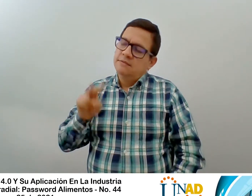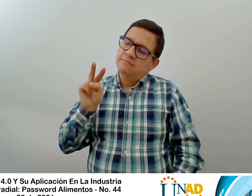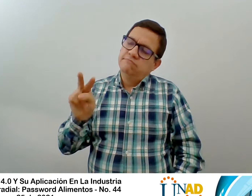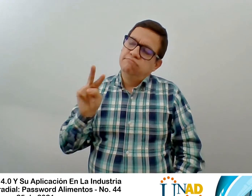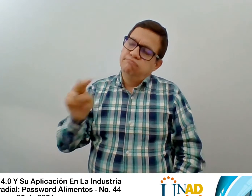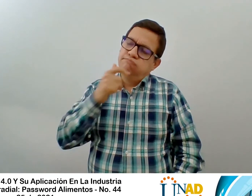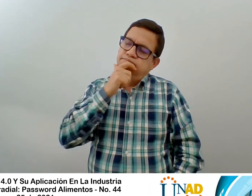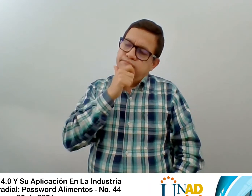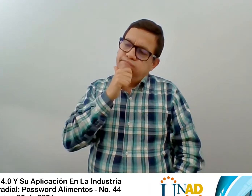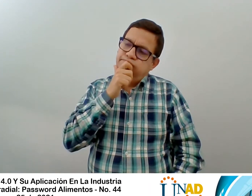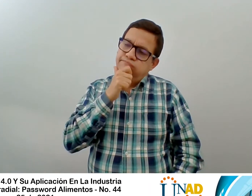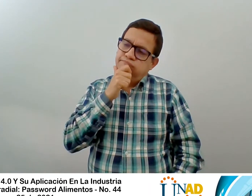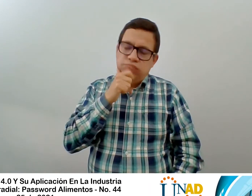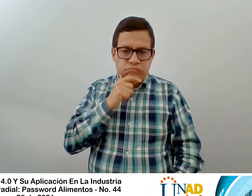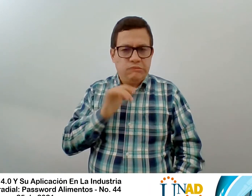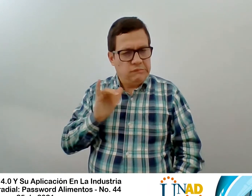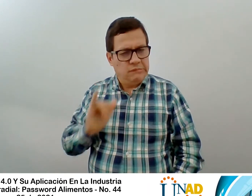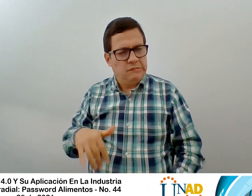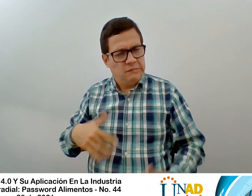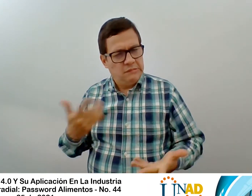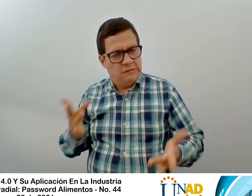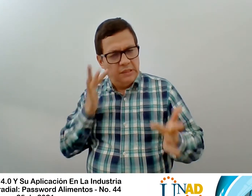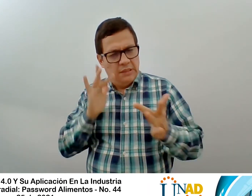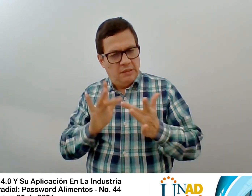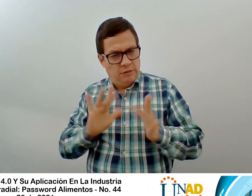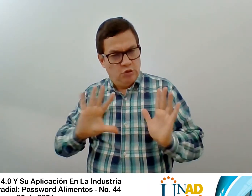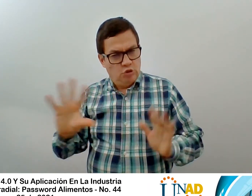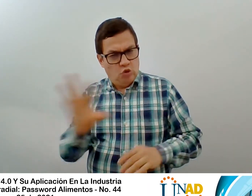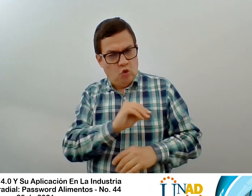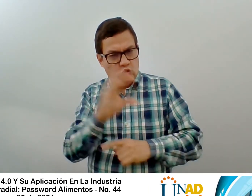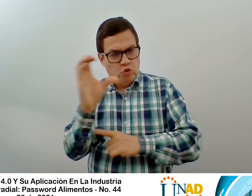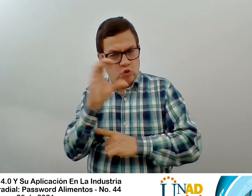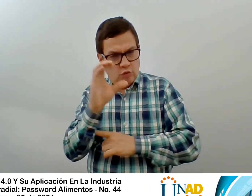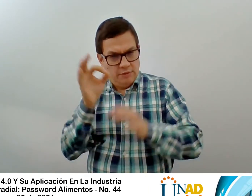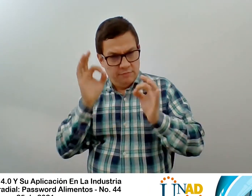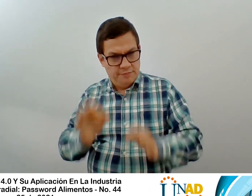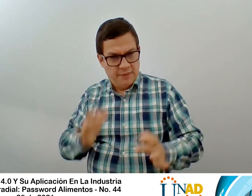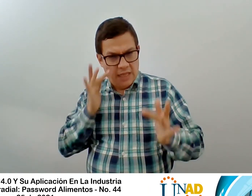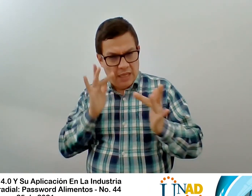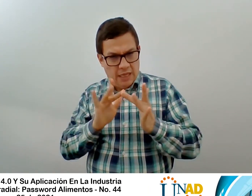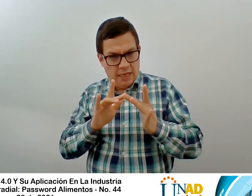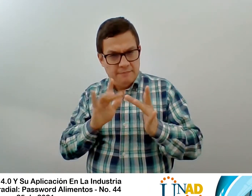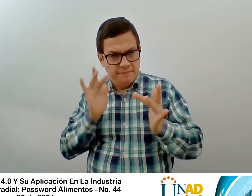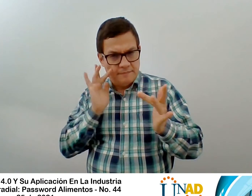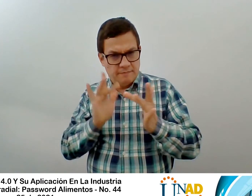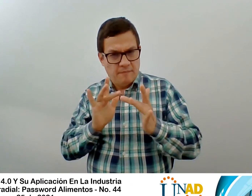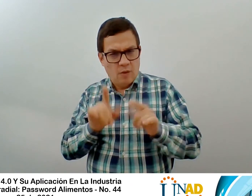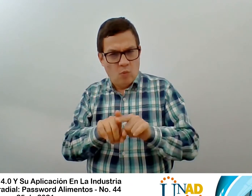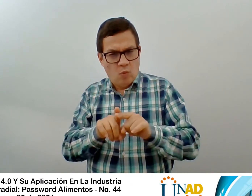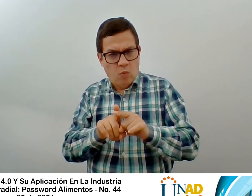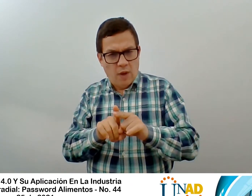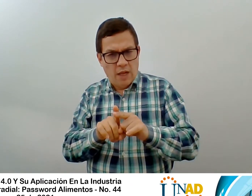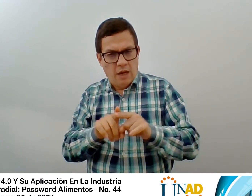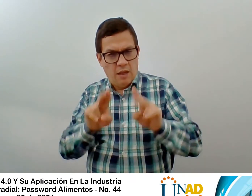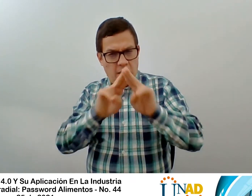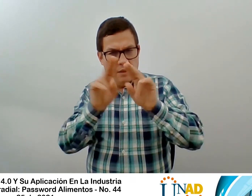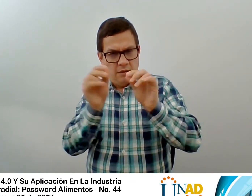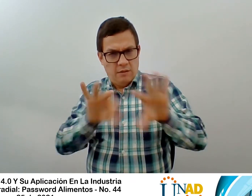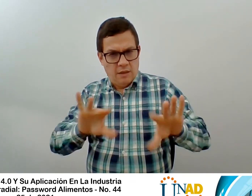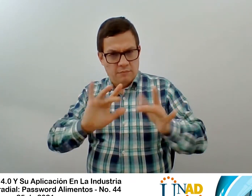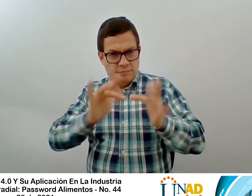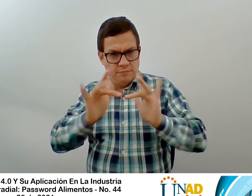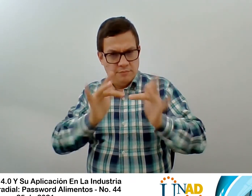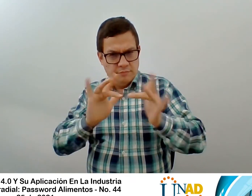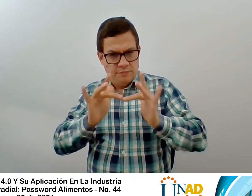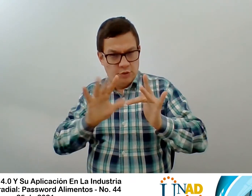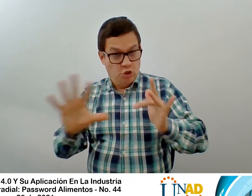año 2020 hemos empezado a evidenciar, y es: ¿estamos realmente conectados todos los colombianos? Cuando estamos en